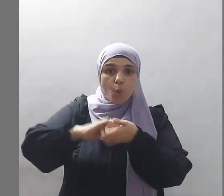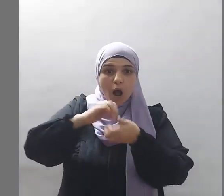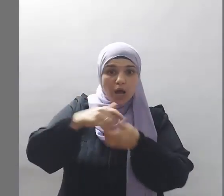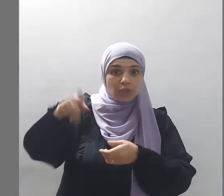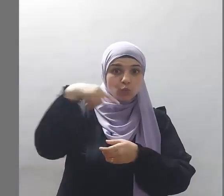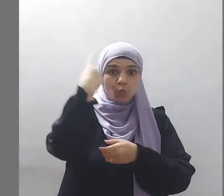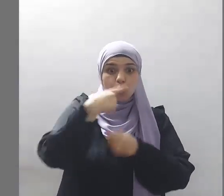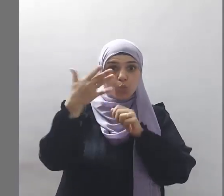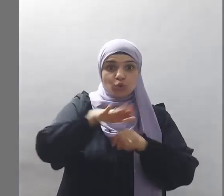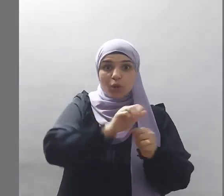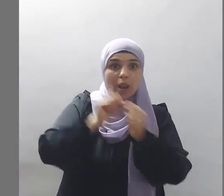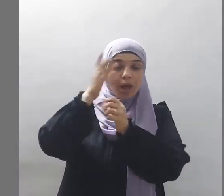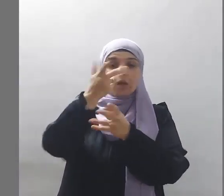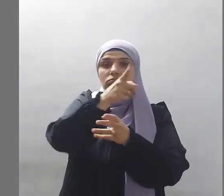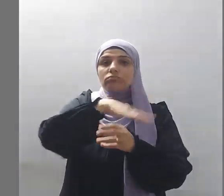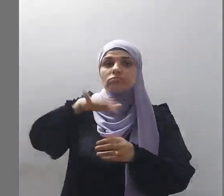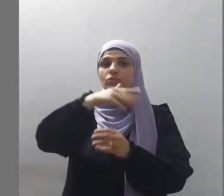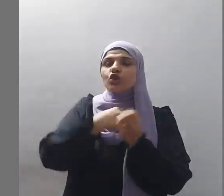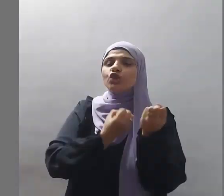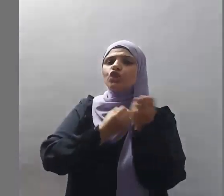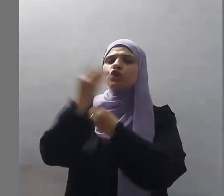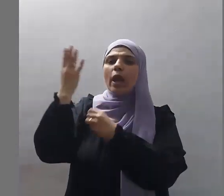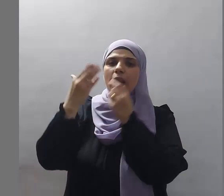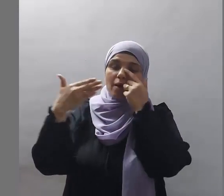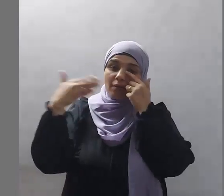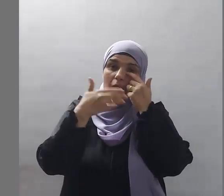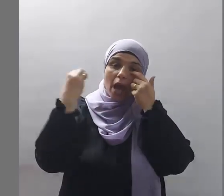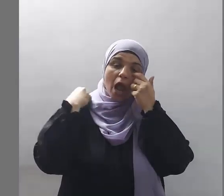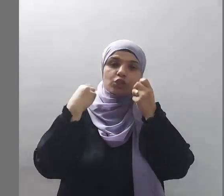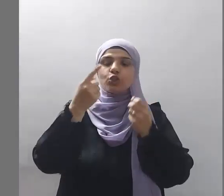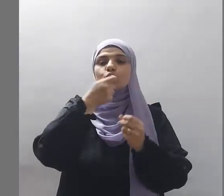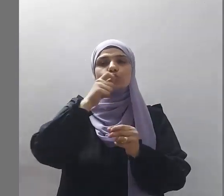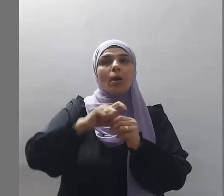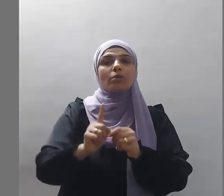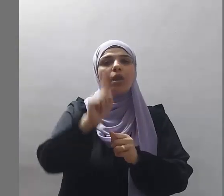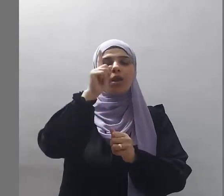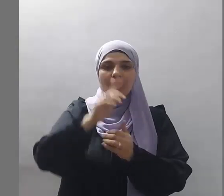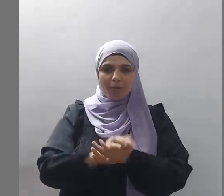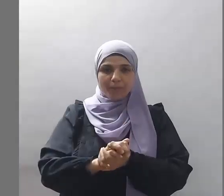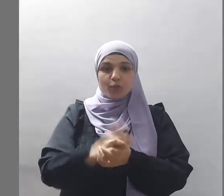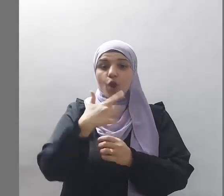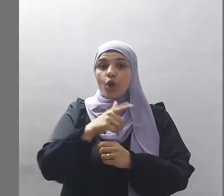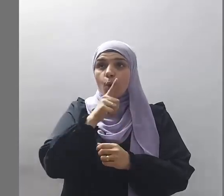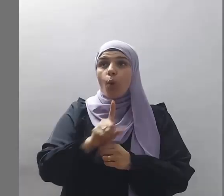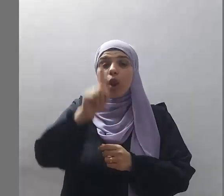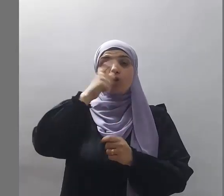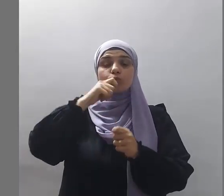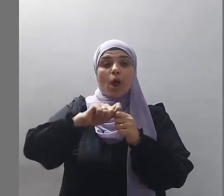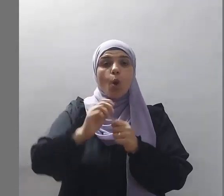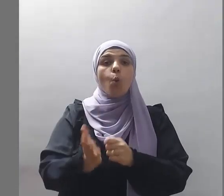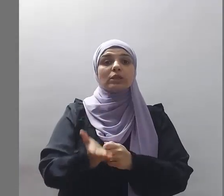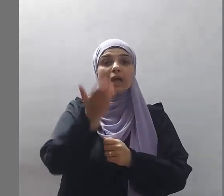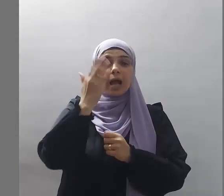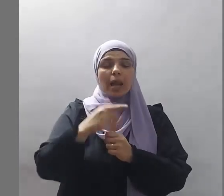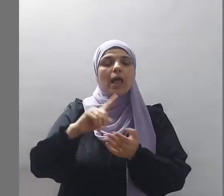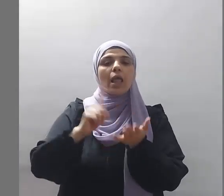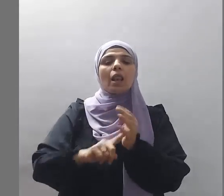لما بذلوا أنفسهم في سبيله سبحانه. يقول تعالى: إن الله اشترى